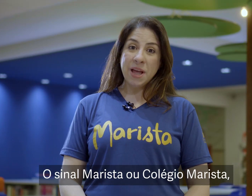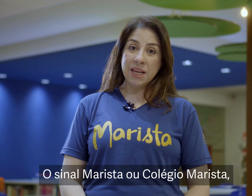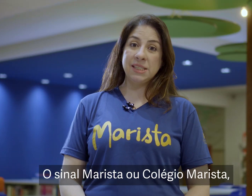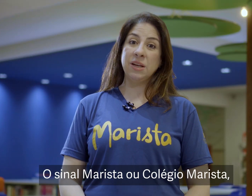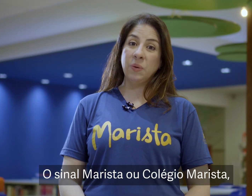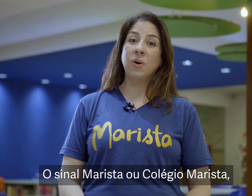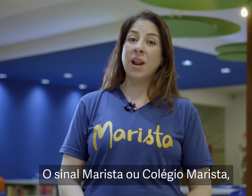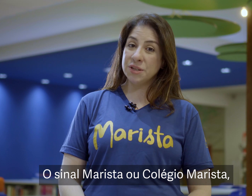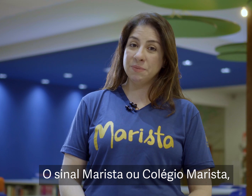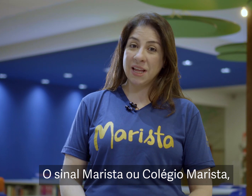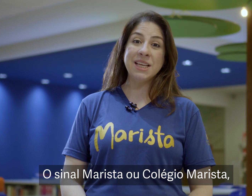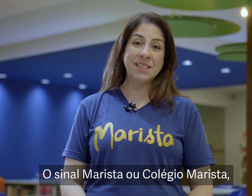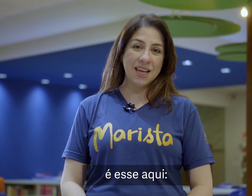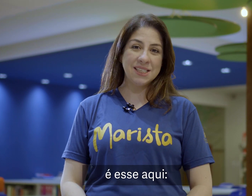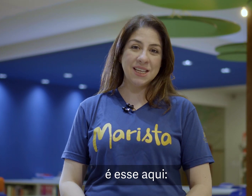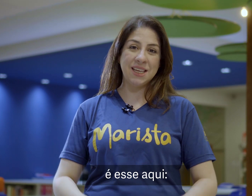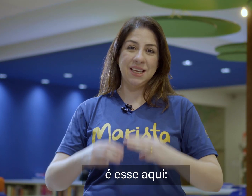marista ou colégio marista é esse aqui.